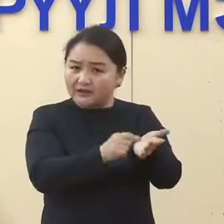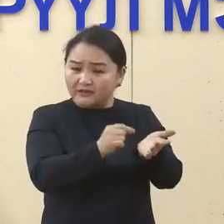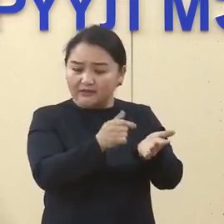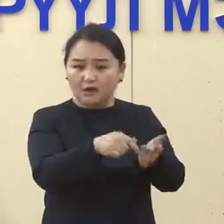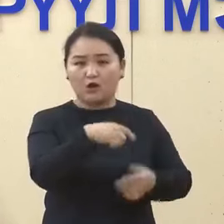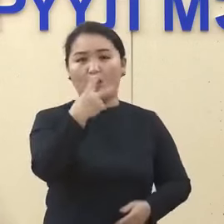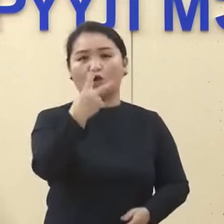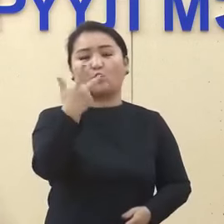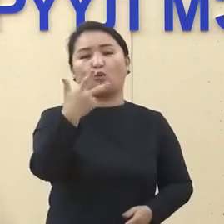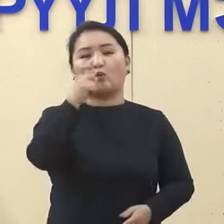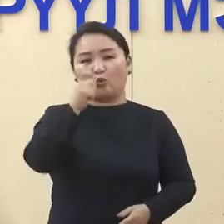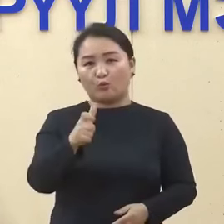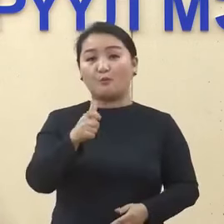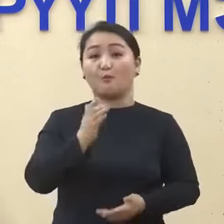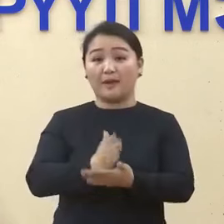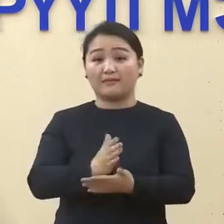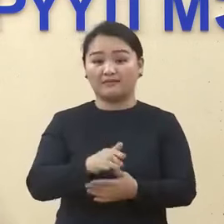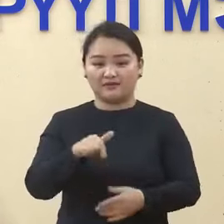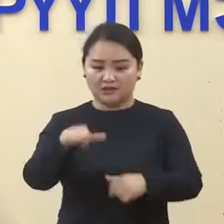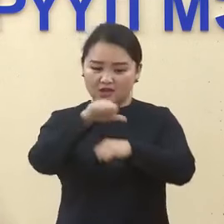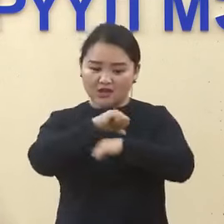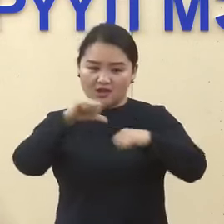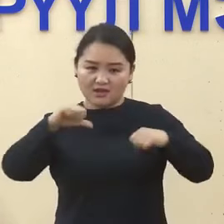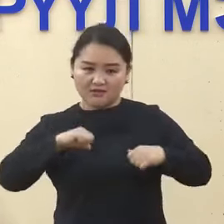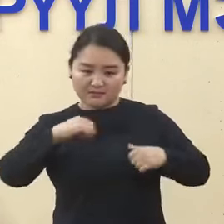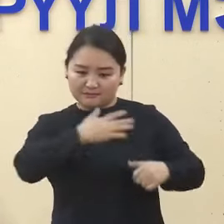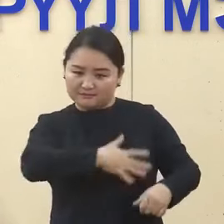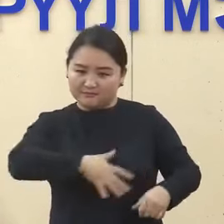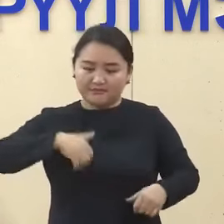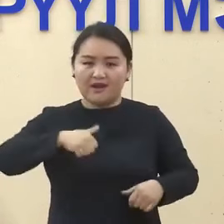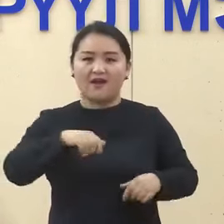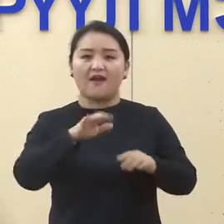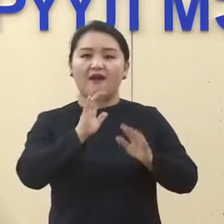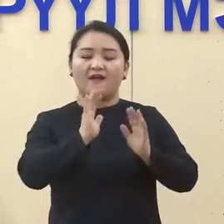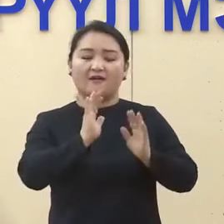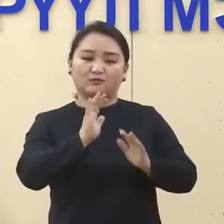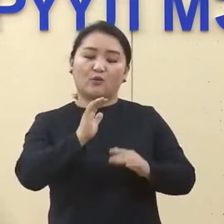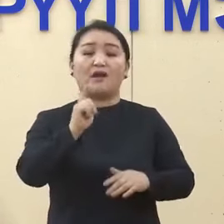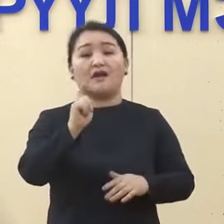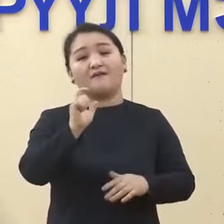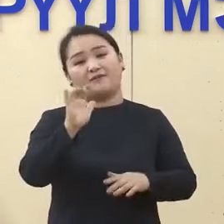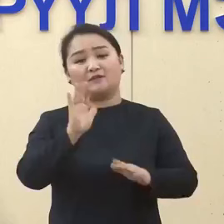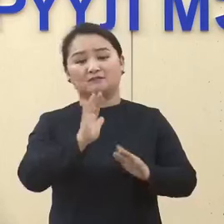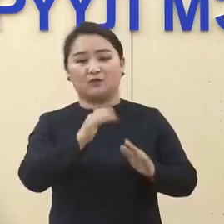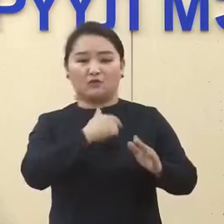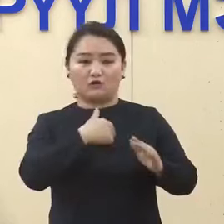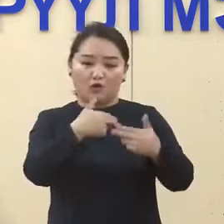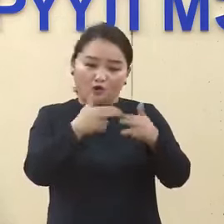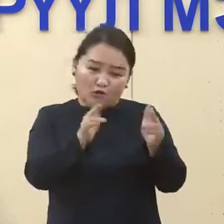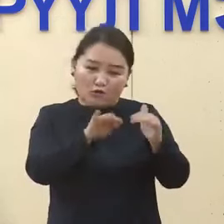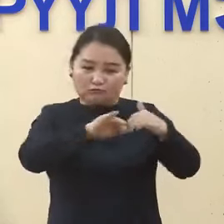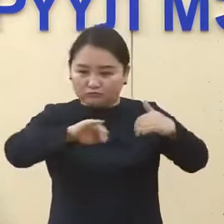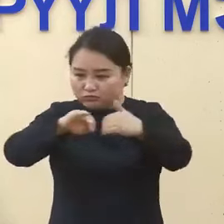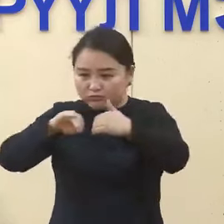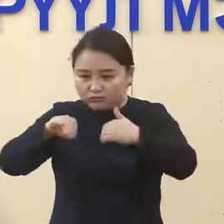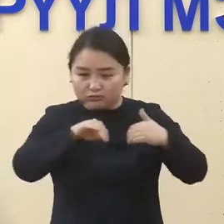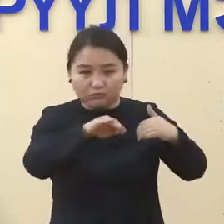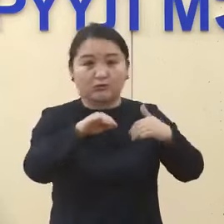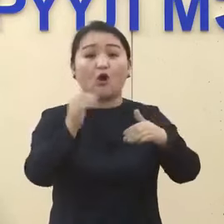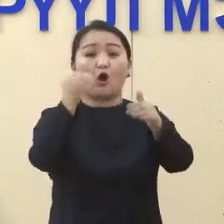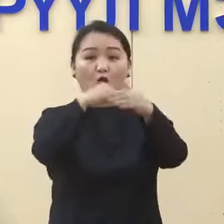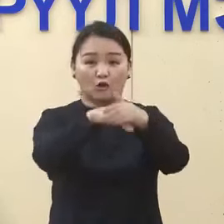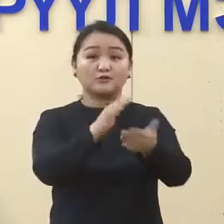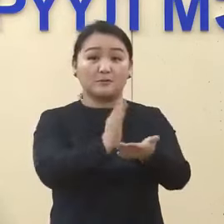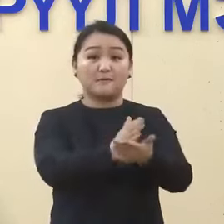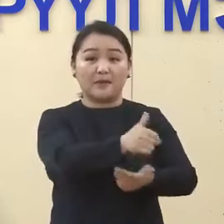ирсэн юм байна. Одоогоор нэргэдэм бийн байдал хэвийн бүгд одоо тусгаарлах өрөө тасалгаандаа бол орсон байгаа. За энд